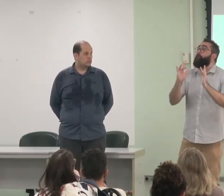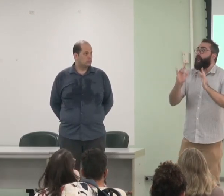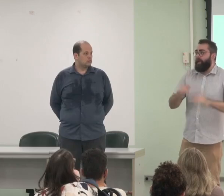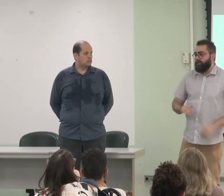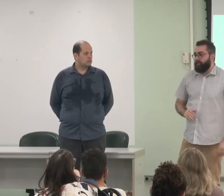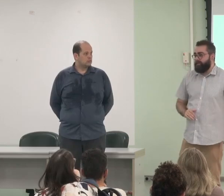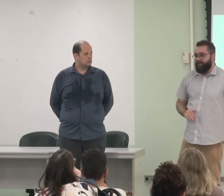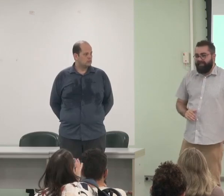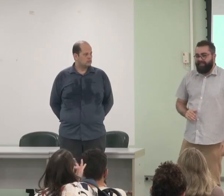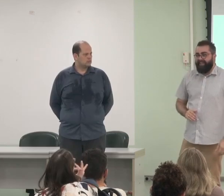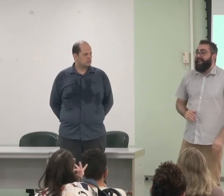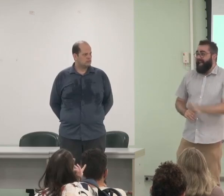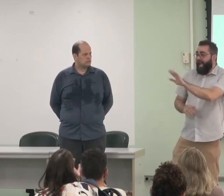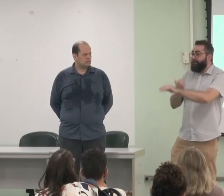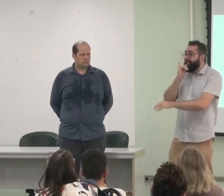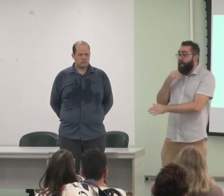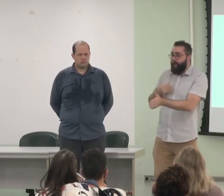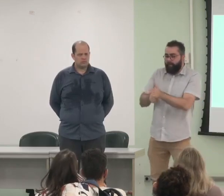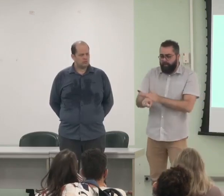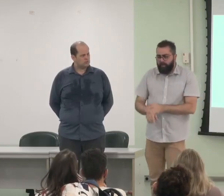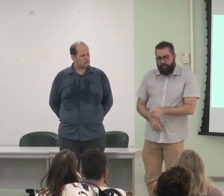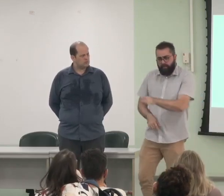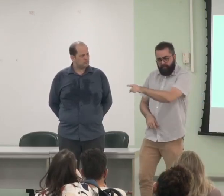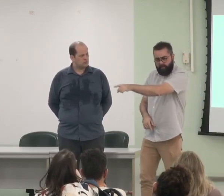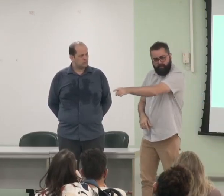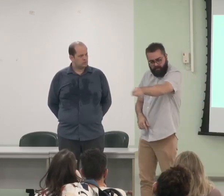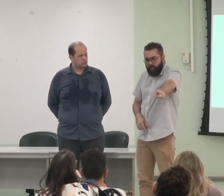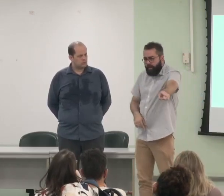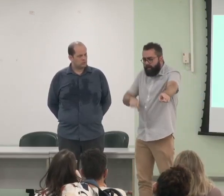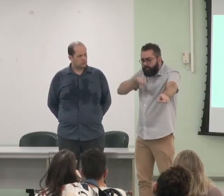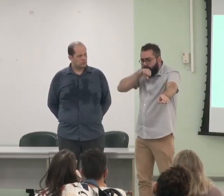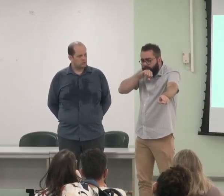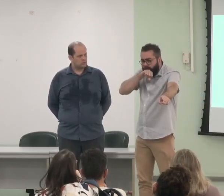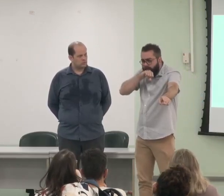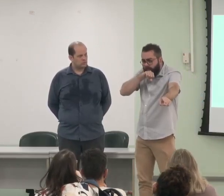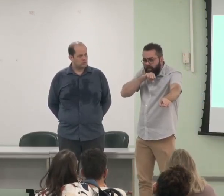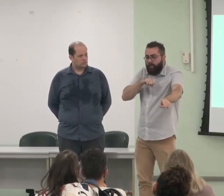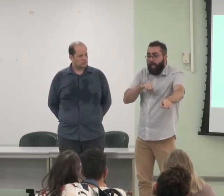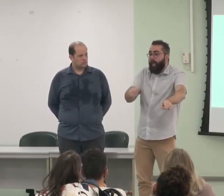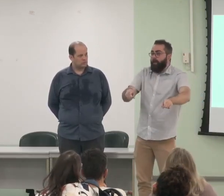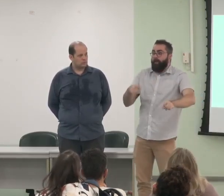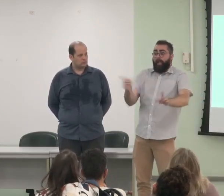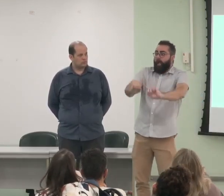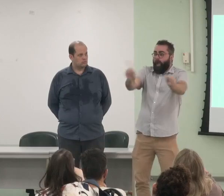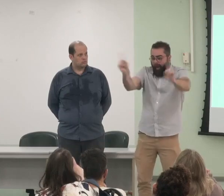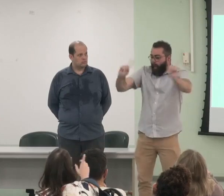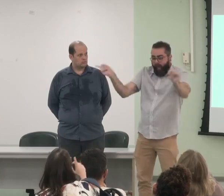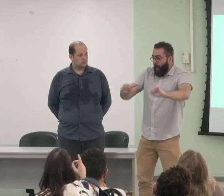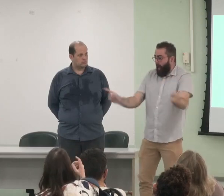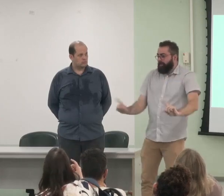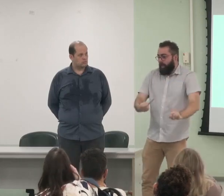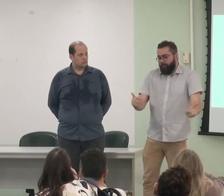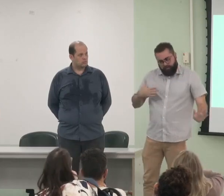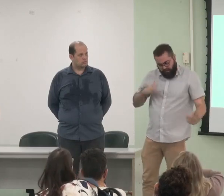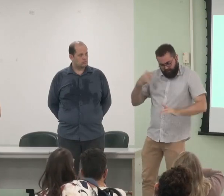e lá isso é namorar. Aí eu perguntava, ela é sua mãe? E aí ele falava, não.